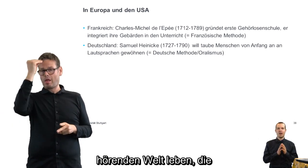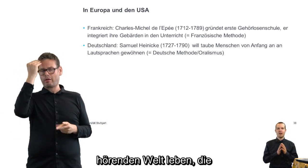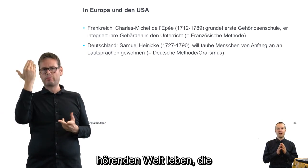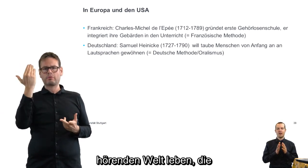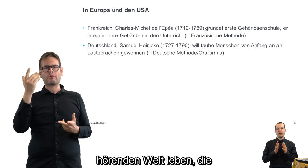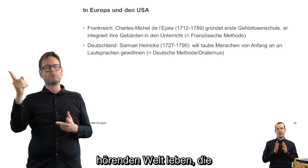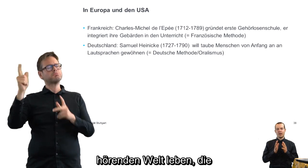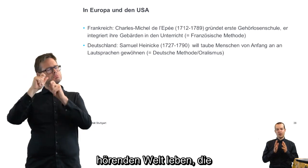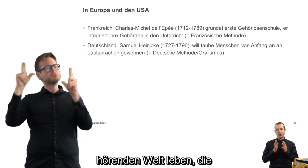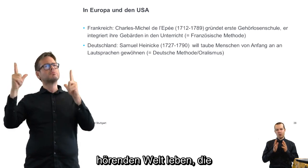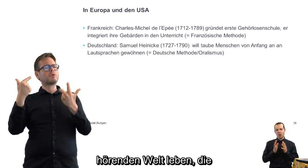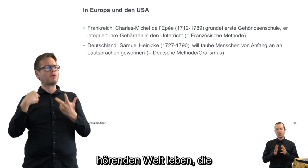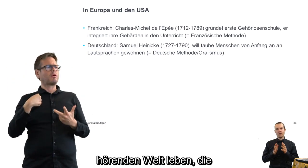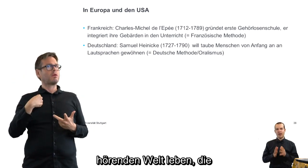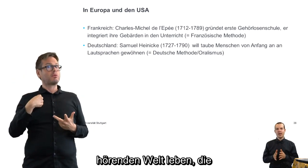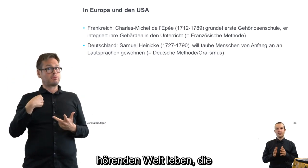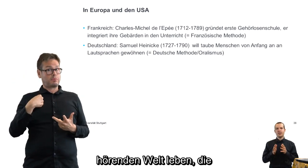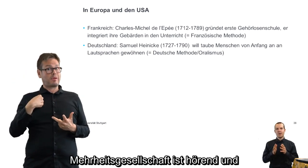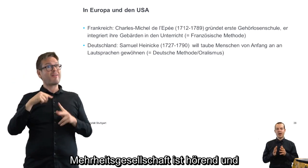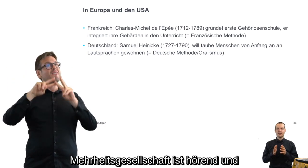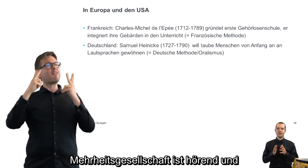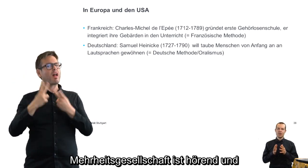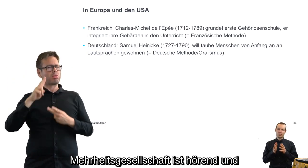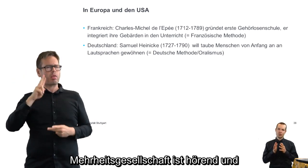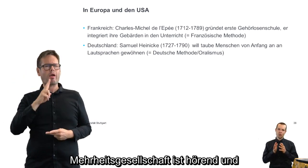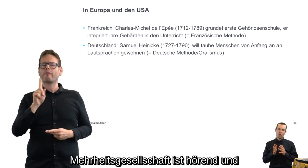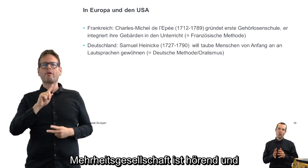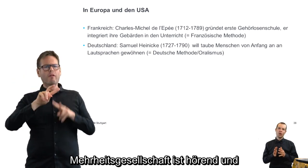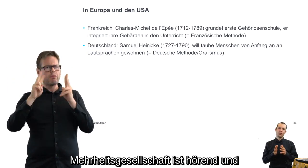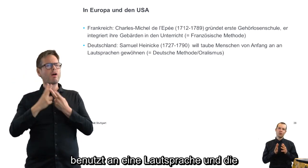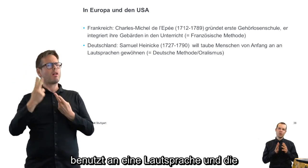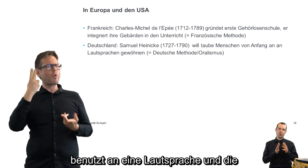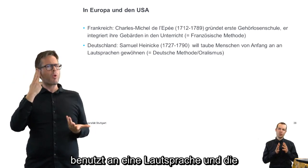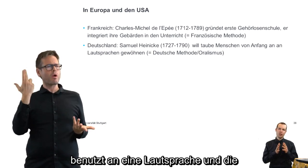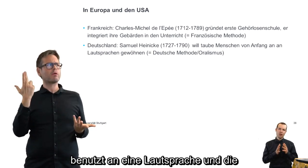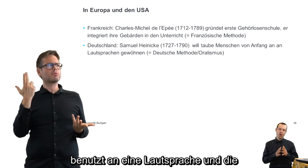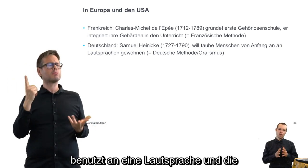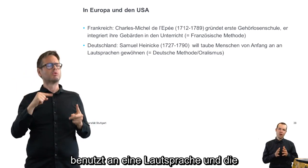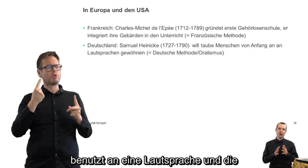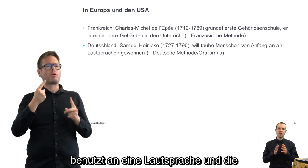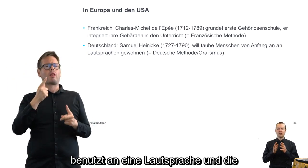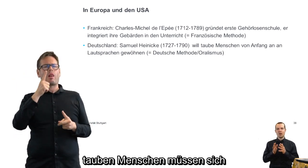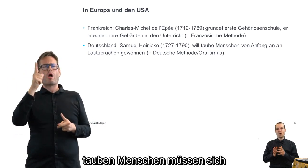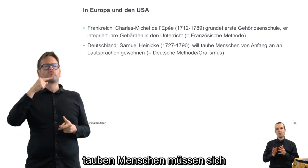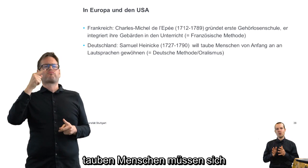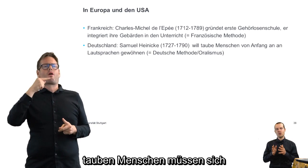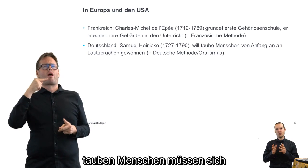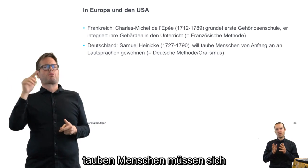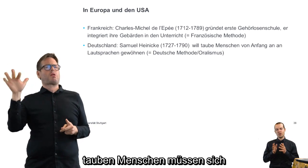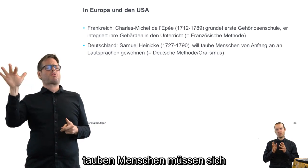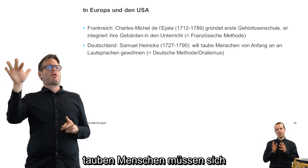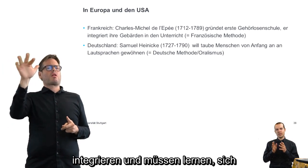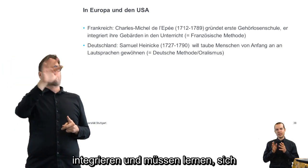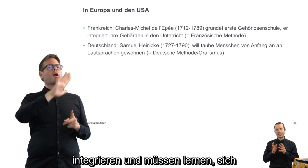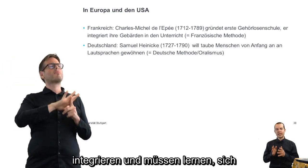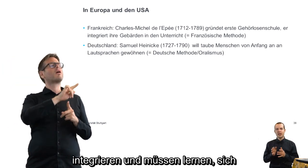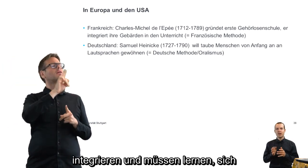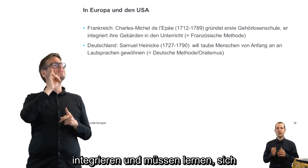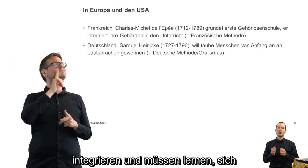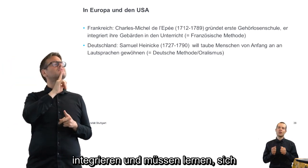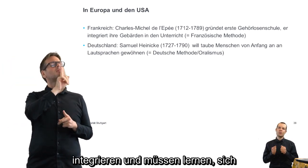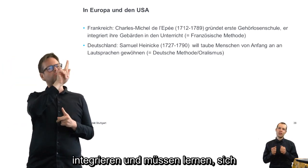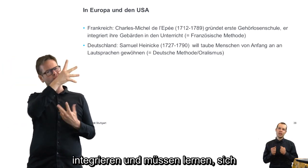wir leben in einer hörenden Welt, die Mehrheitsgesellschaft ist hörend und benutzt eine Lautsprache. Und die tauben Menschen müssen sich